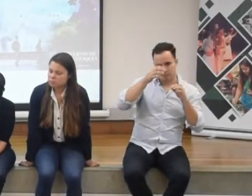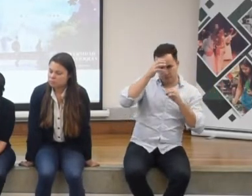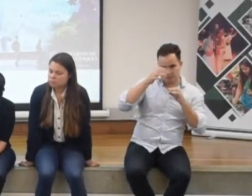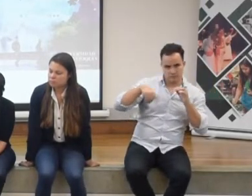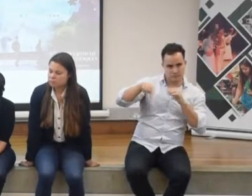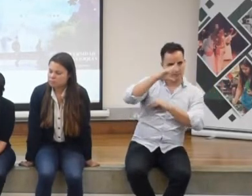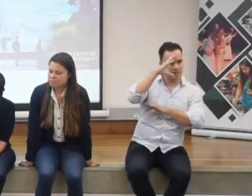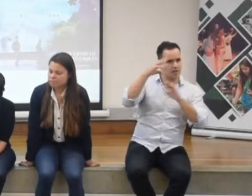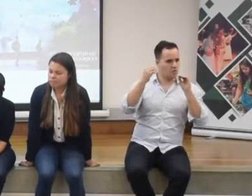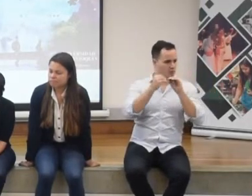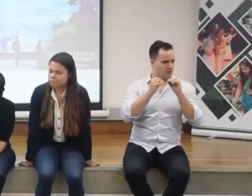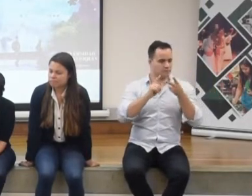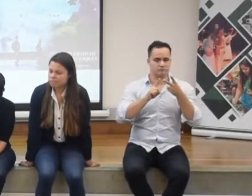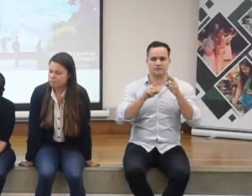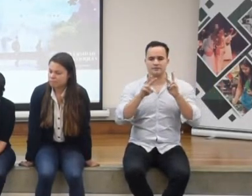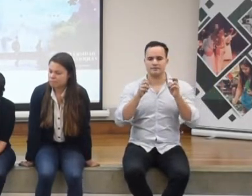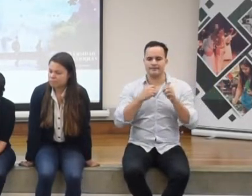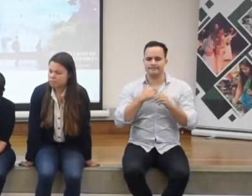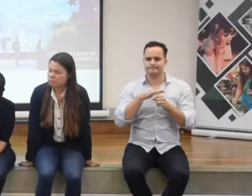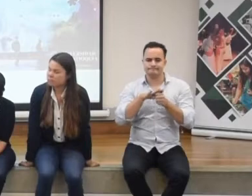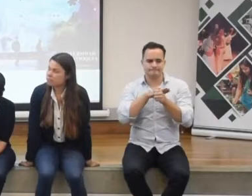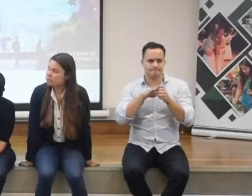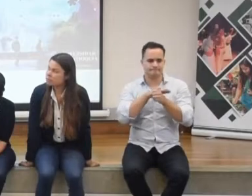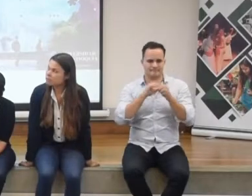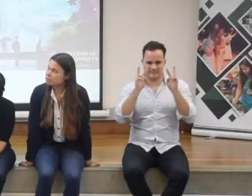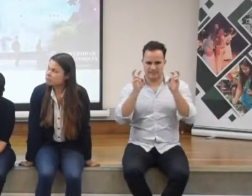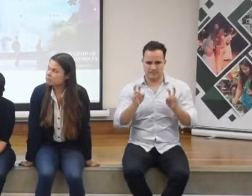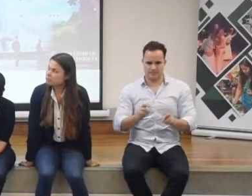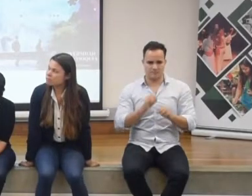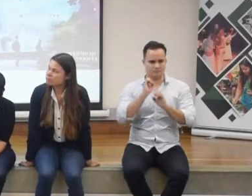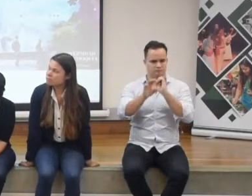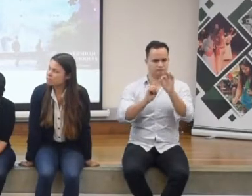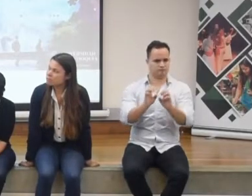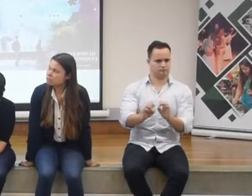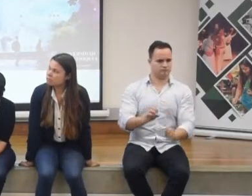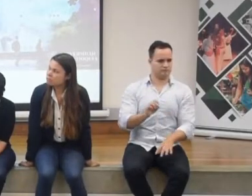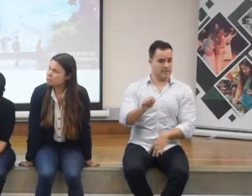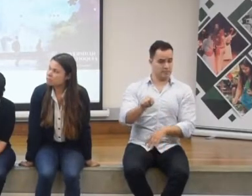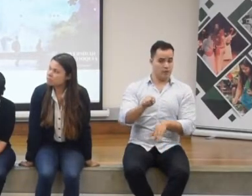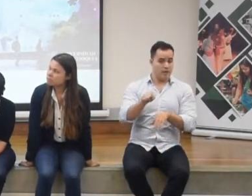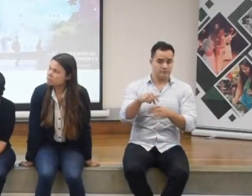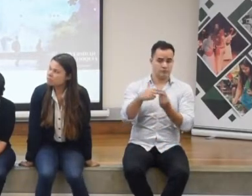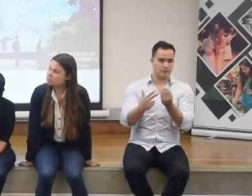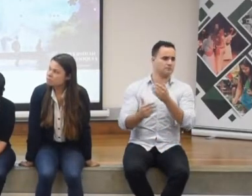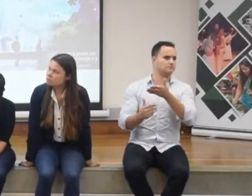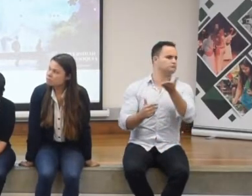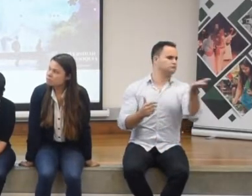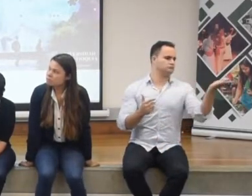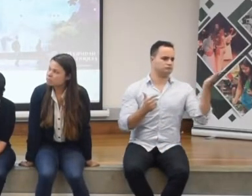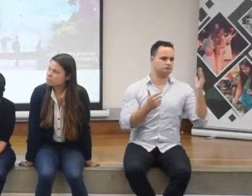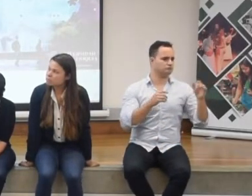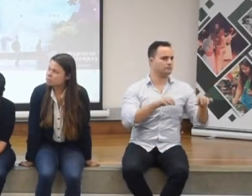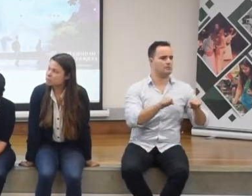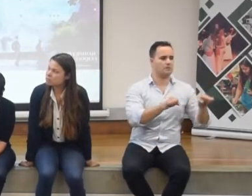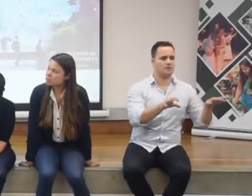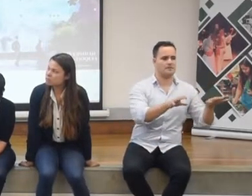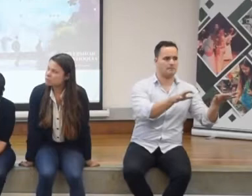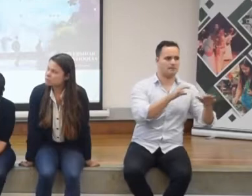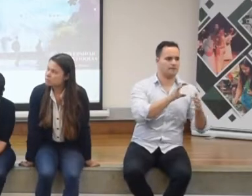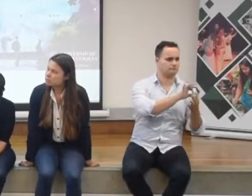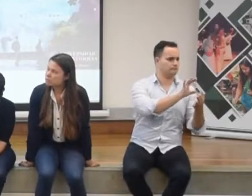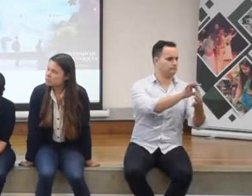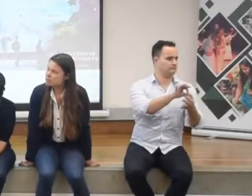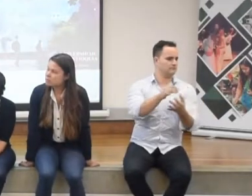tener alrededor del abordaje de estos asuntos, y que sirvan en insumo también para prospectar esas acciones, articulaciones